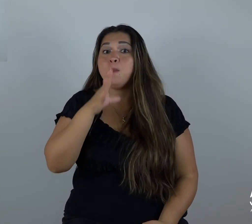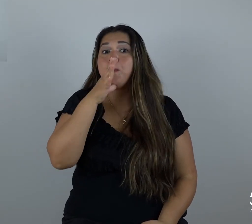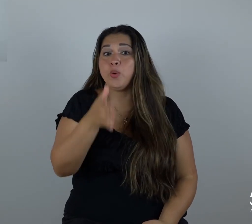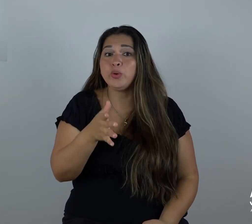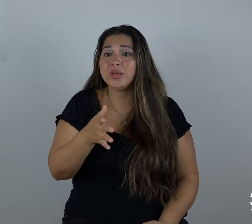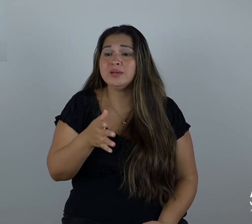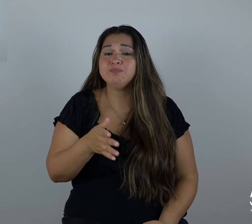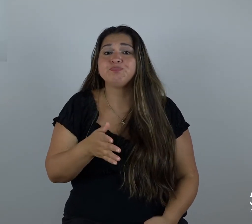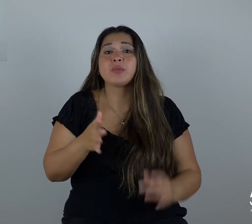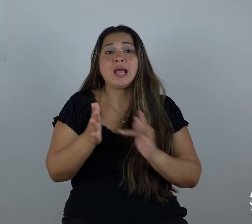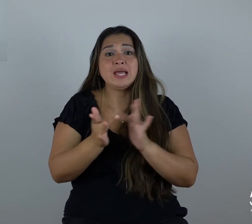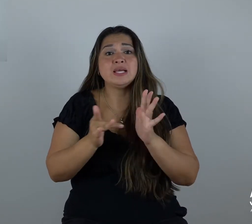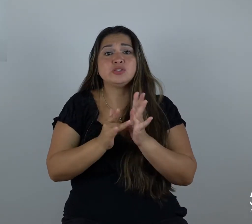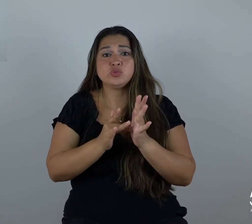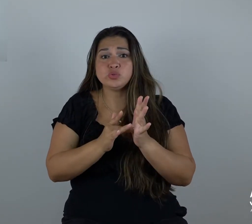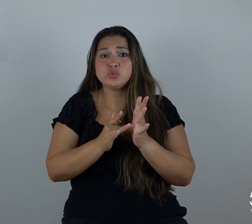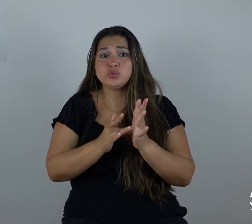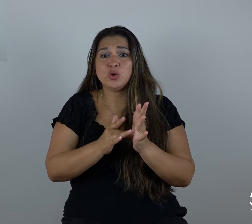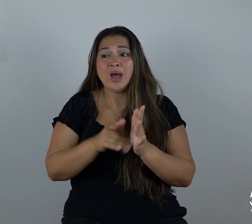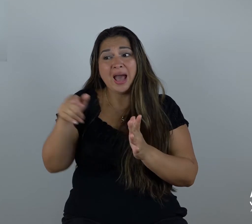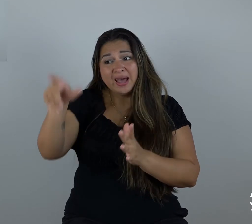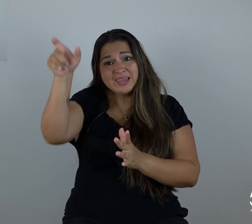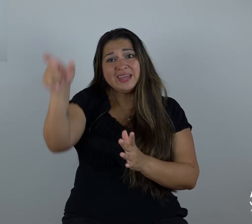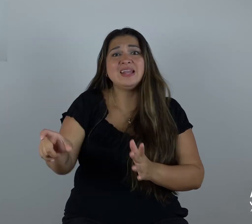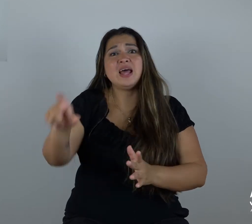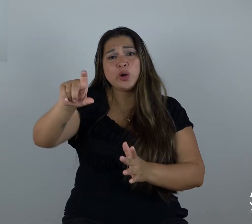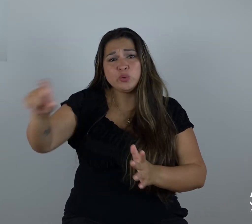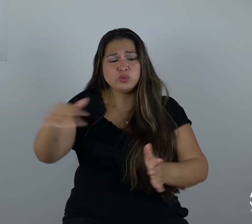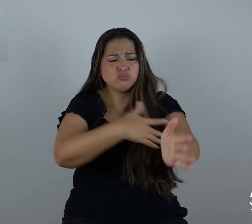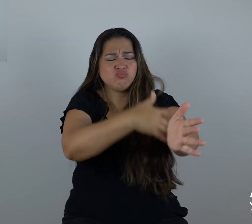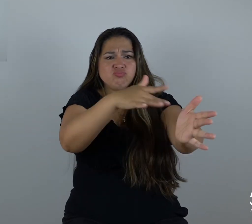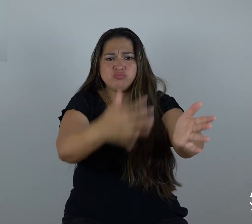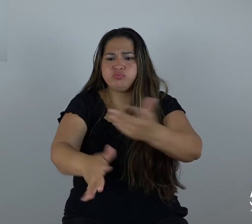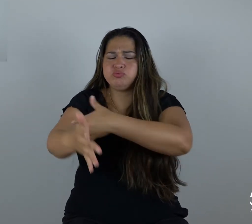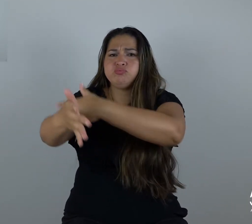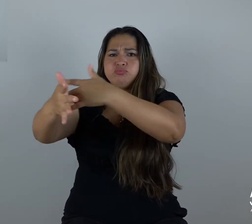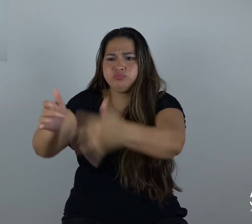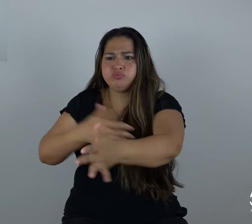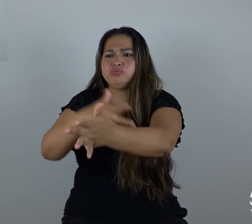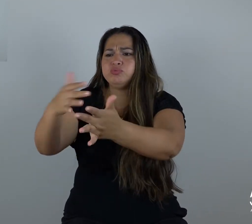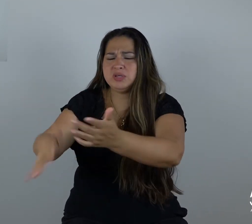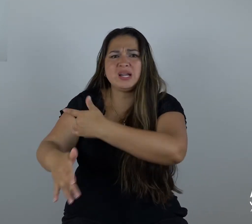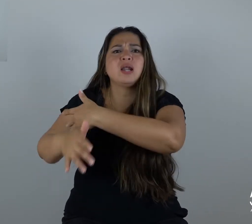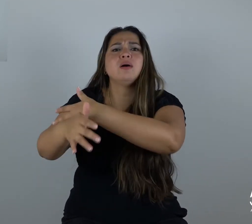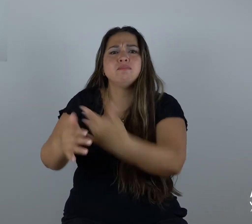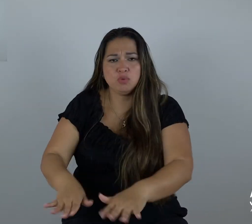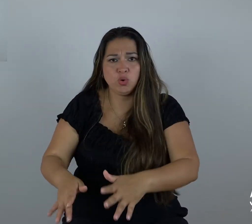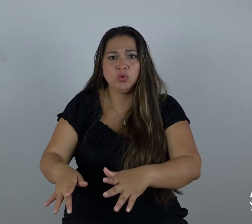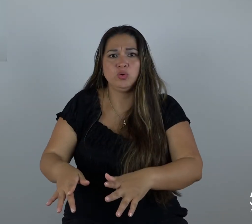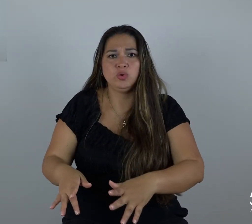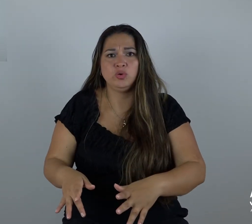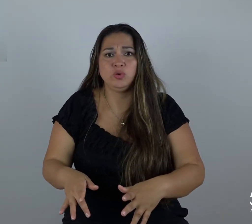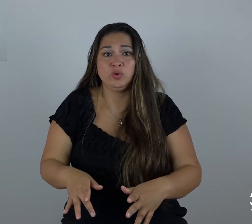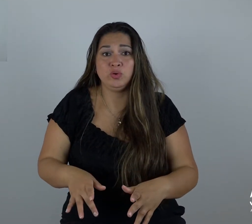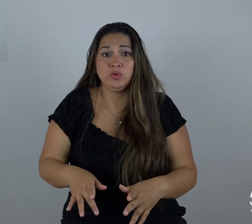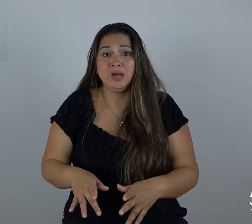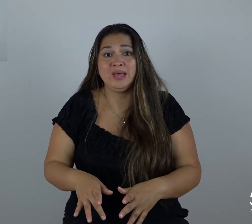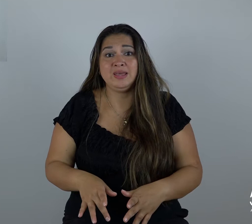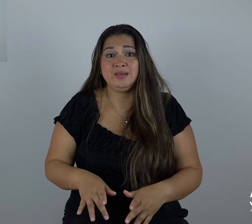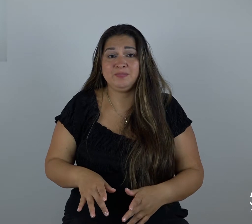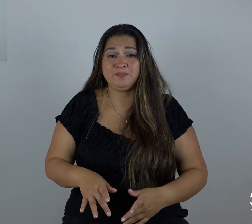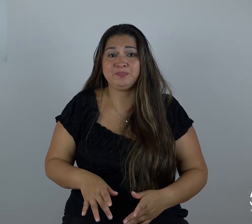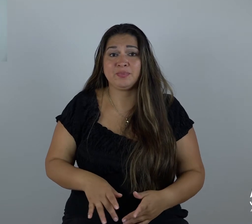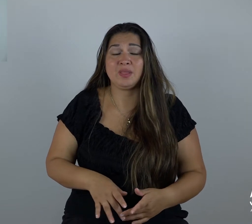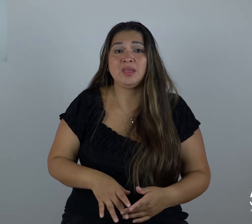simbolizado en lo que es el vino, y entregó su cuerpo en ese pan partido que el mismo